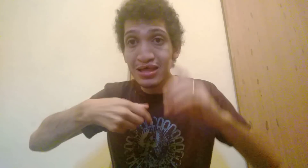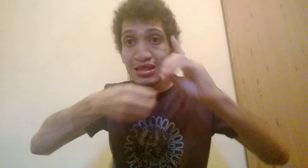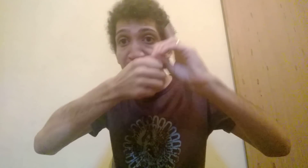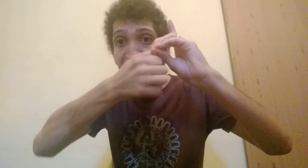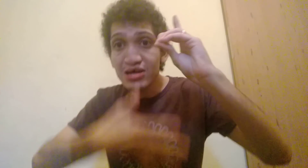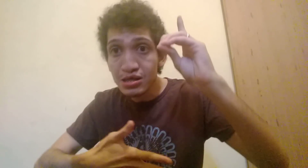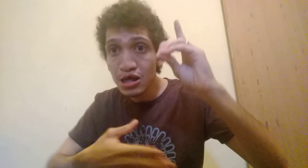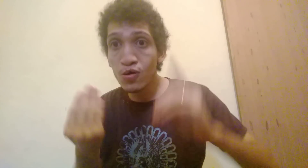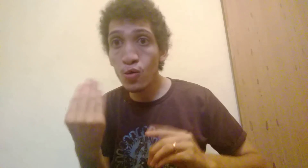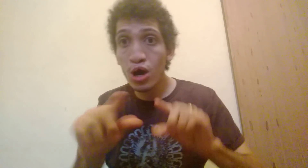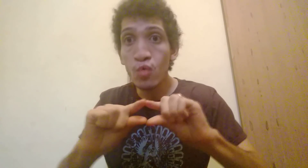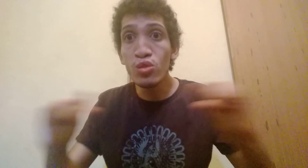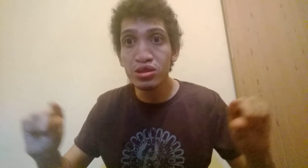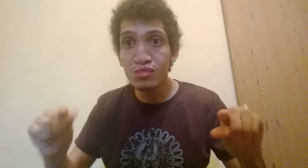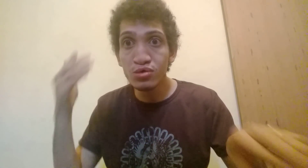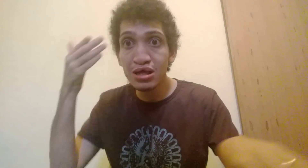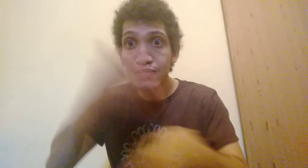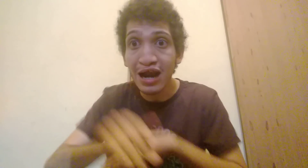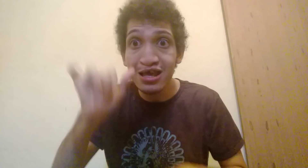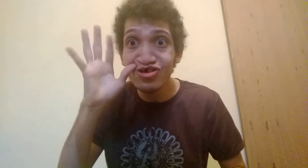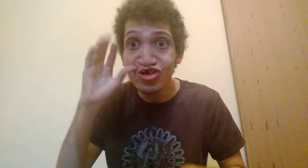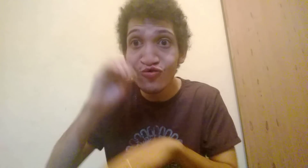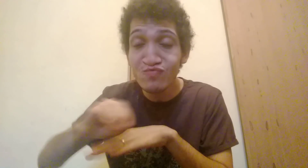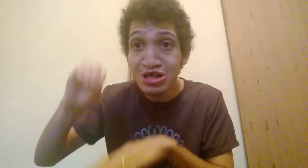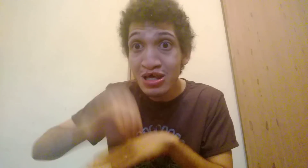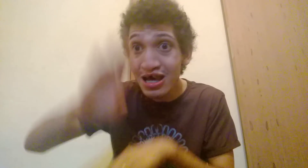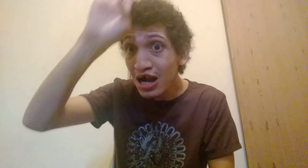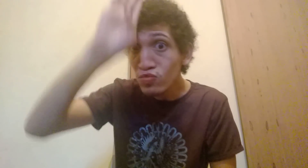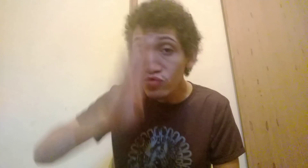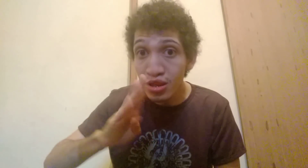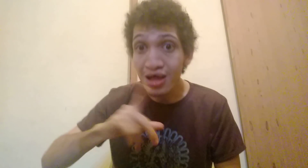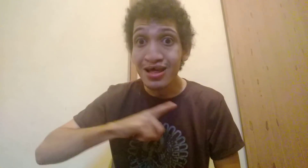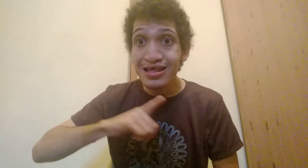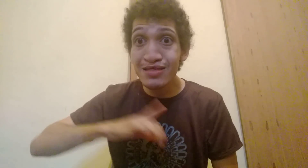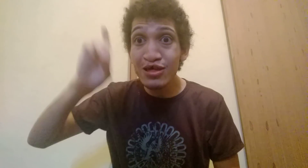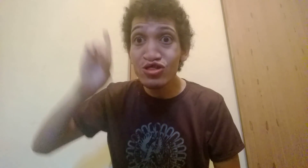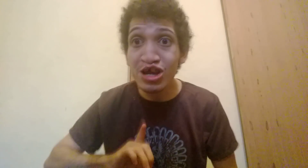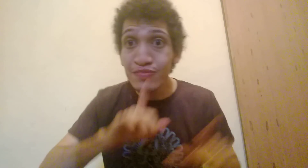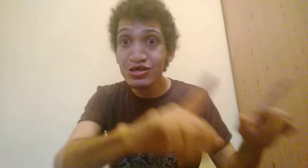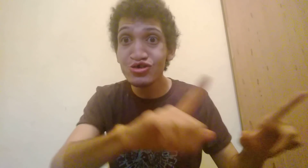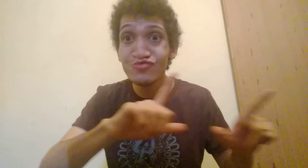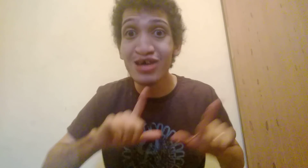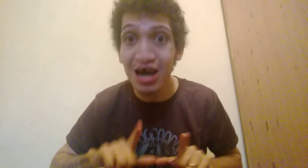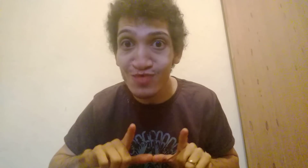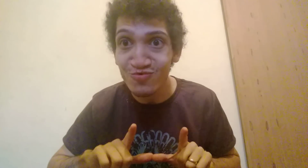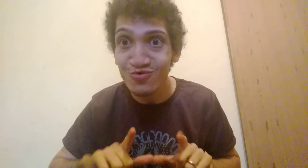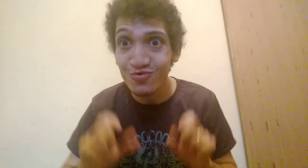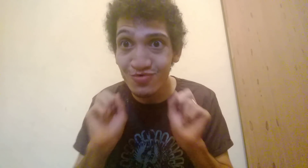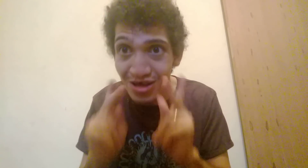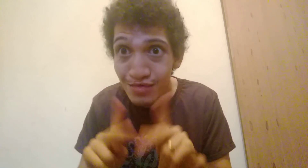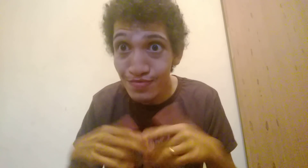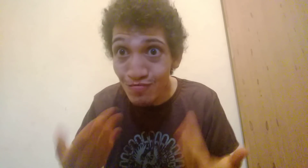a expressão, eu vou colocar o link. Você entra e assistir a piscina. É gratuita. E tem direito a ser criticado. Ok? Então,